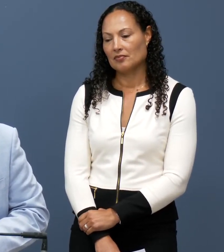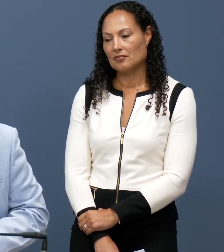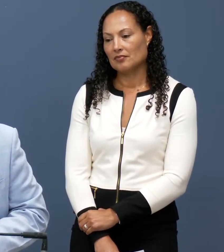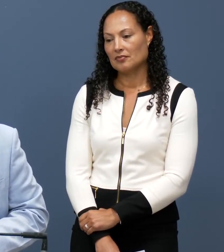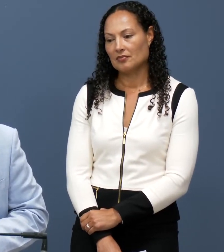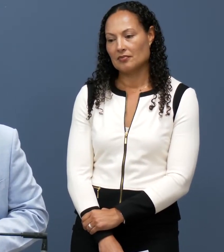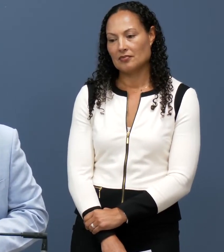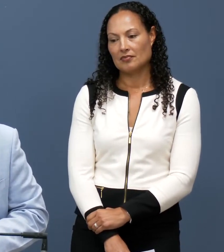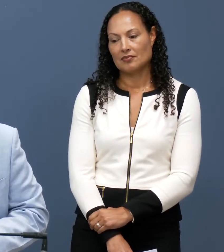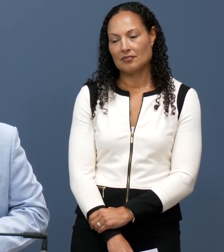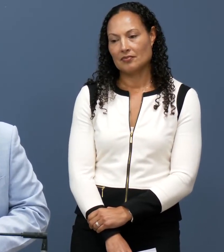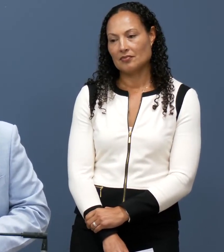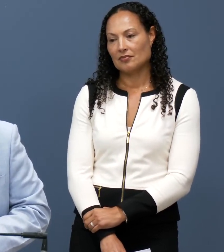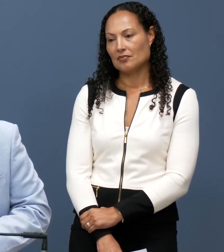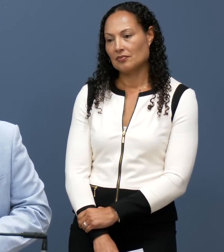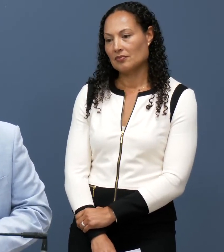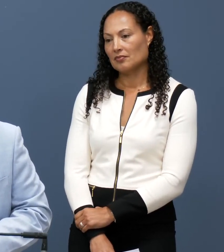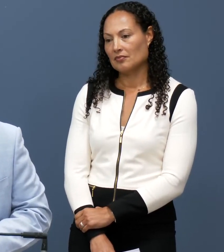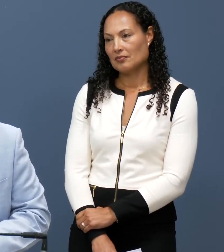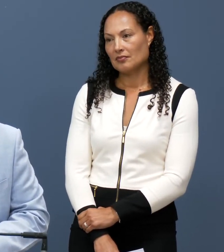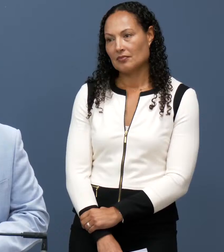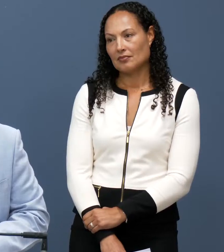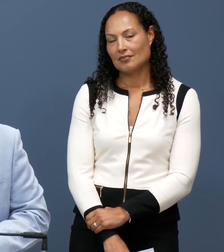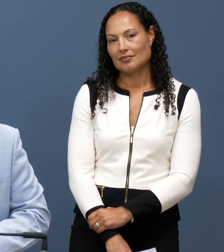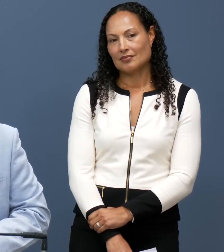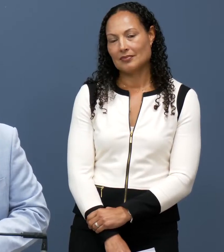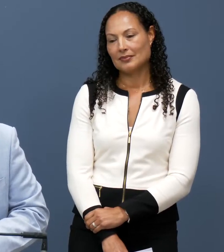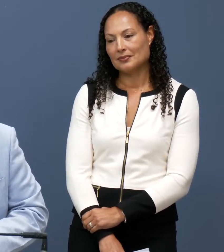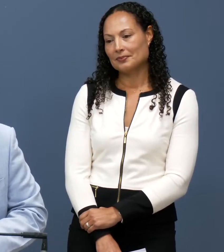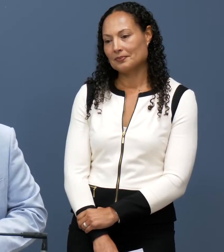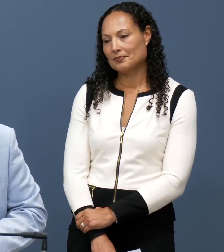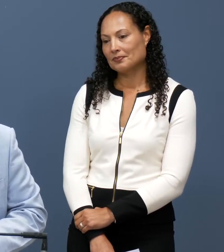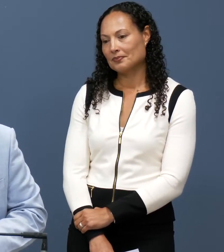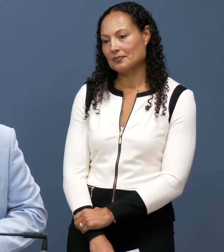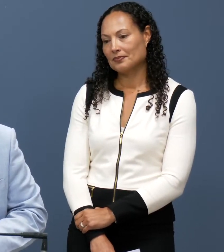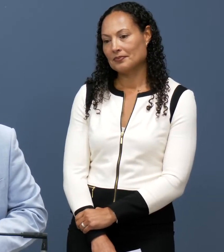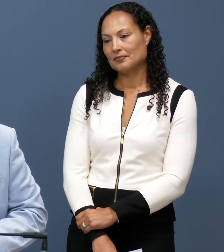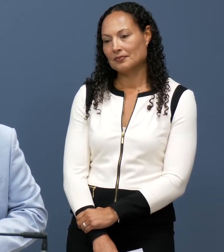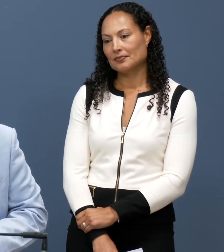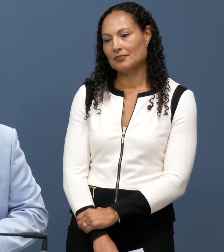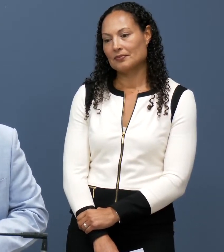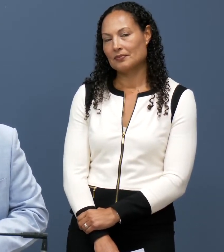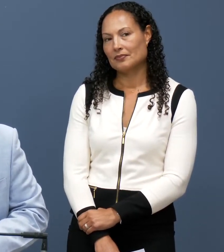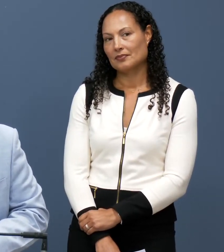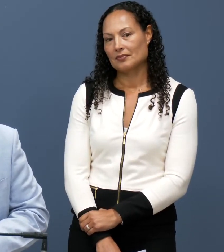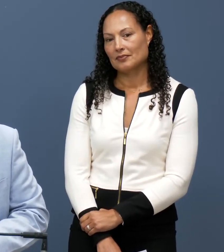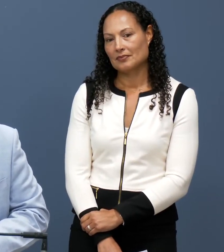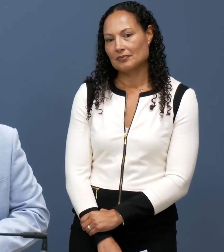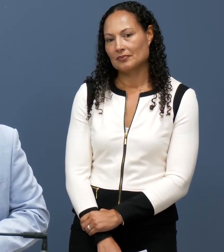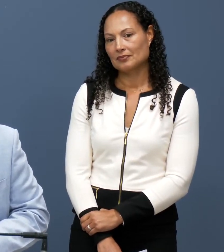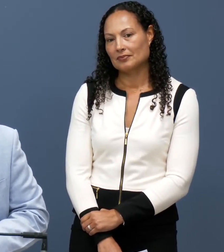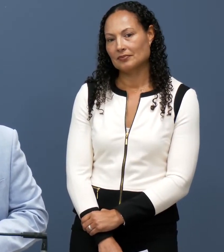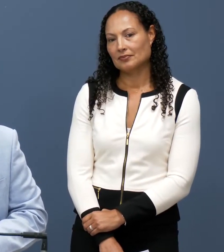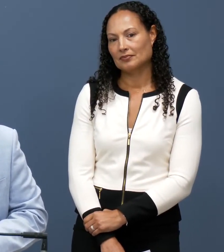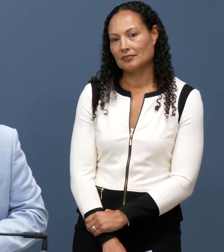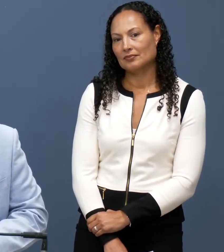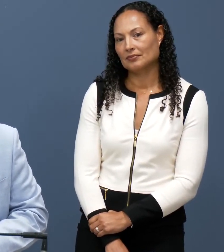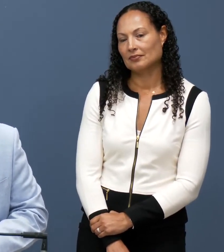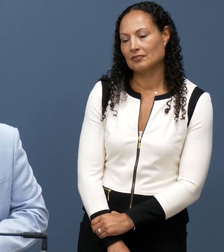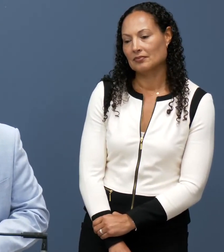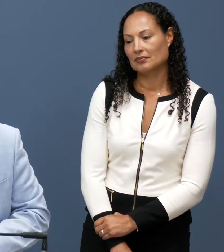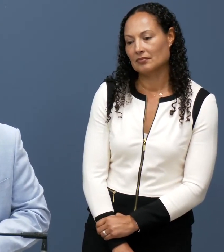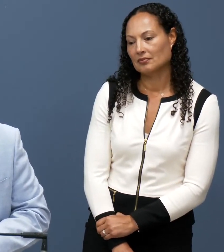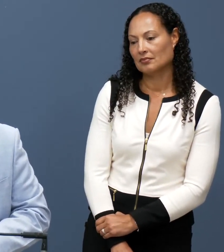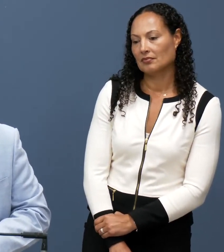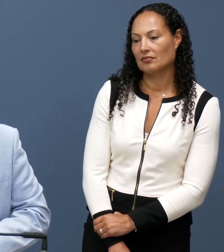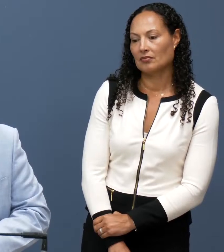ដែលជាជនជាតិអាស៊ីនិងអ្នកដែនកោះប៉ាស៊ីហ្វិកនឹងថយចុះ 20% នៅក្នុងចំណោមជនអនាថាដែលជនជាតិ Latino ឬក៏ Hispanic បាទទាំង